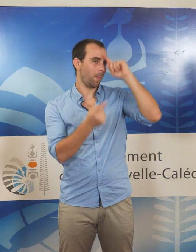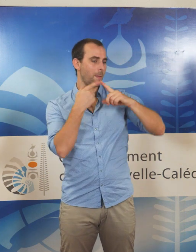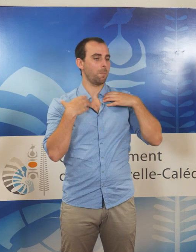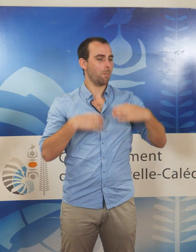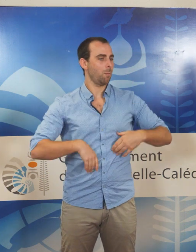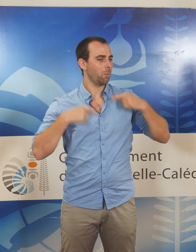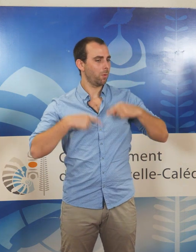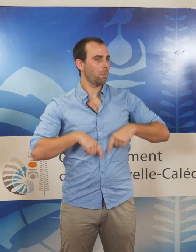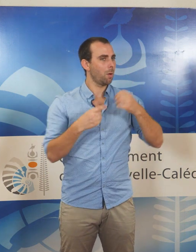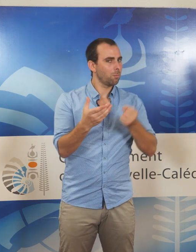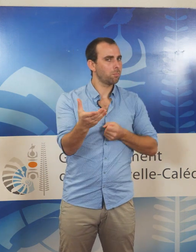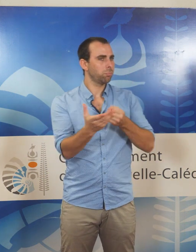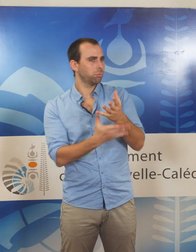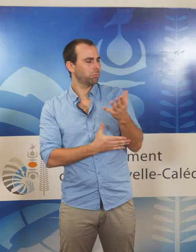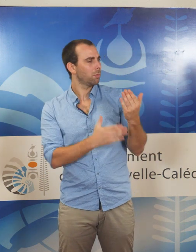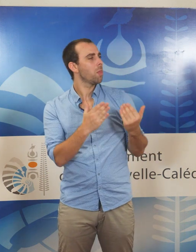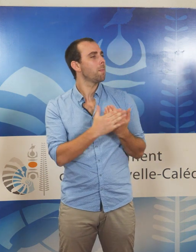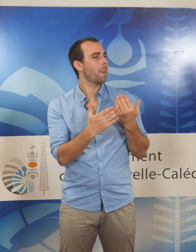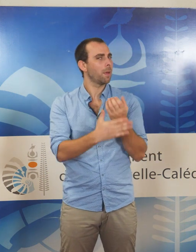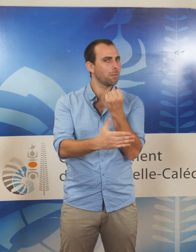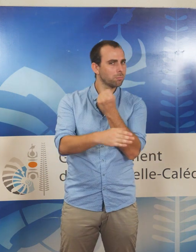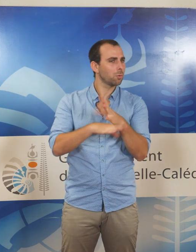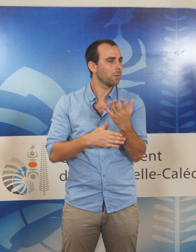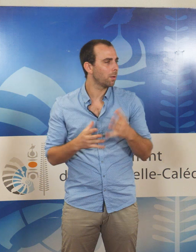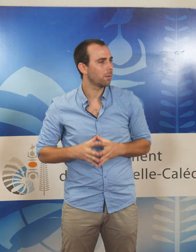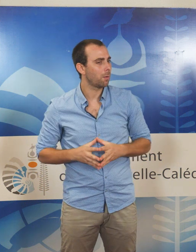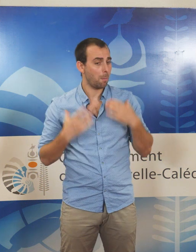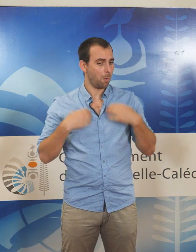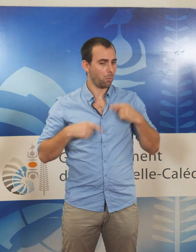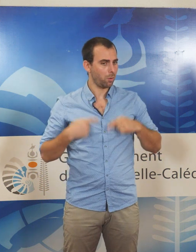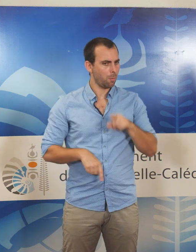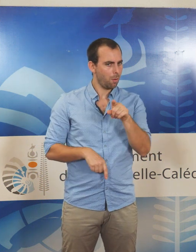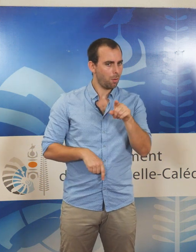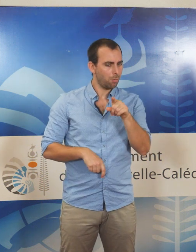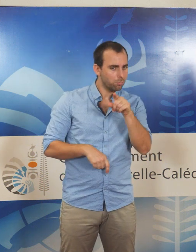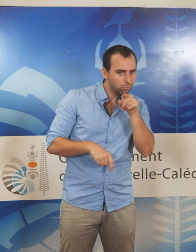gouvernement. Parmi ces membres du gouvernement, il y a quand même